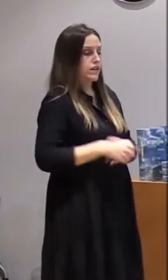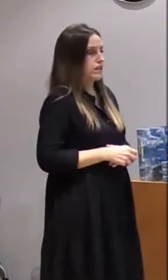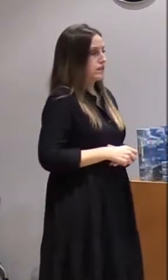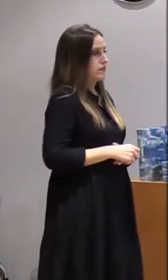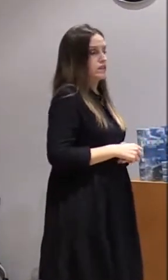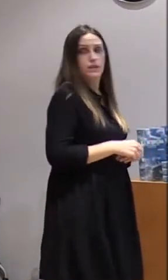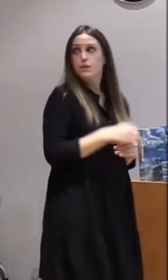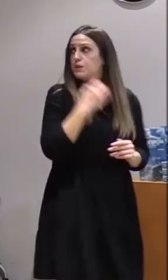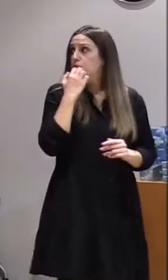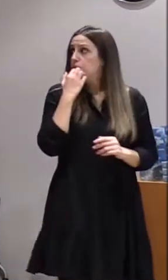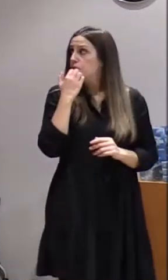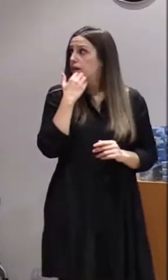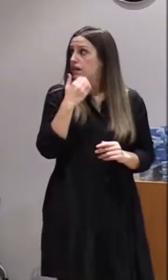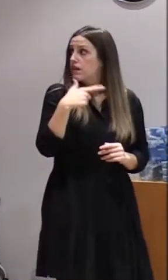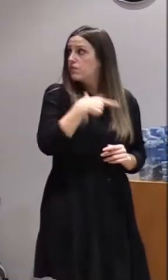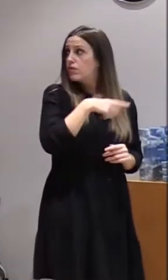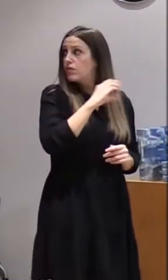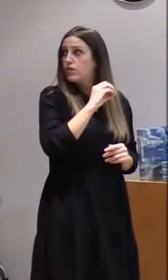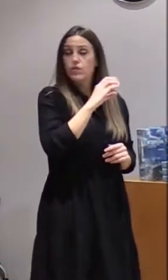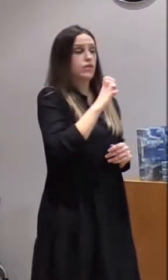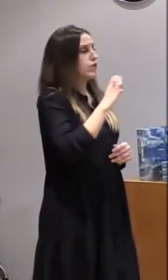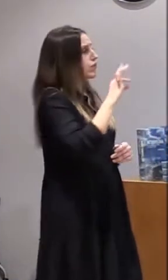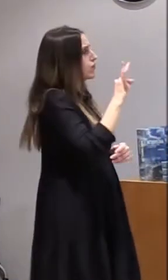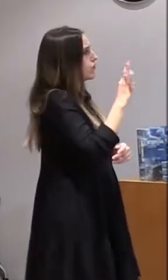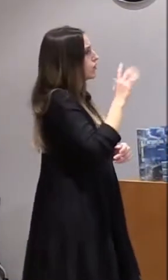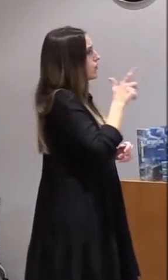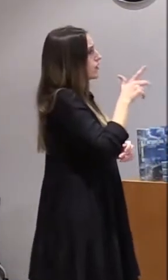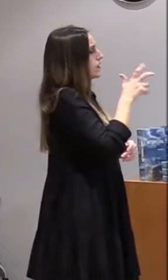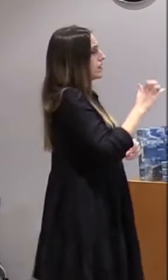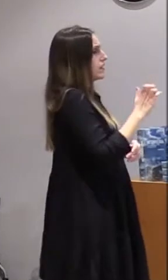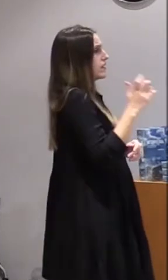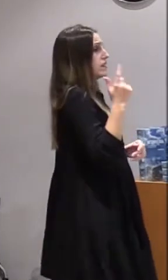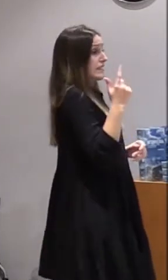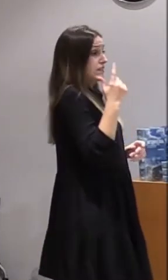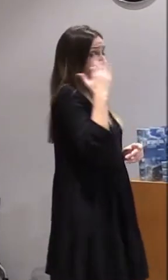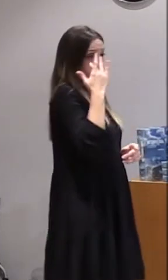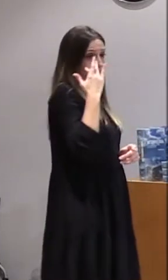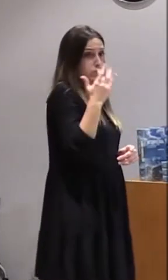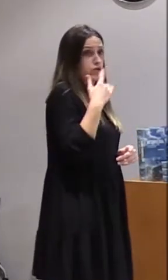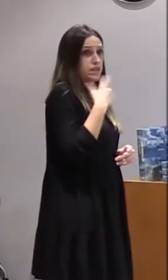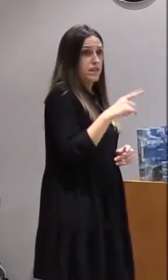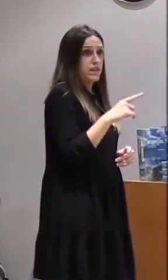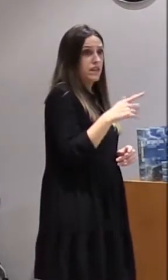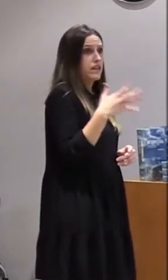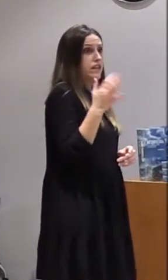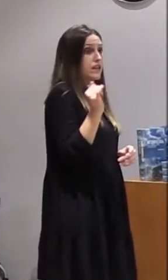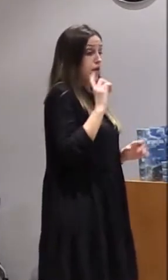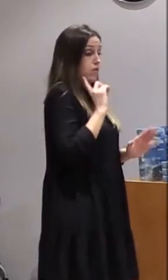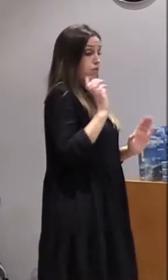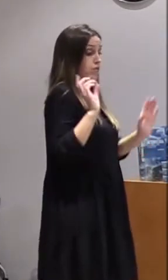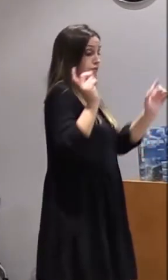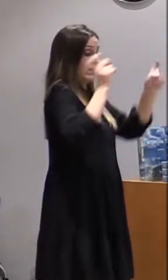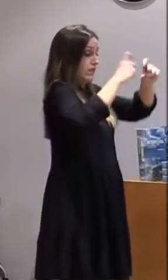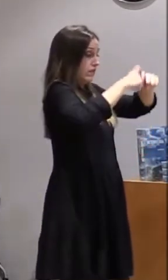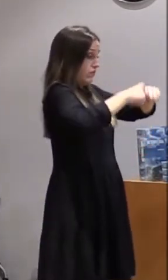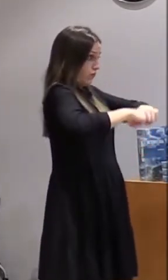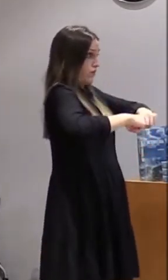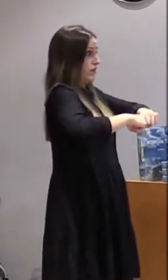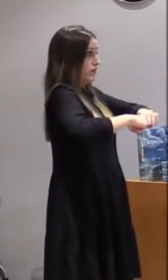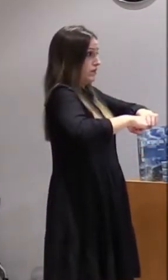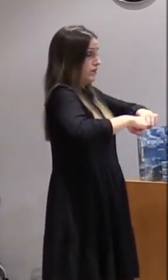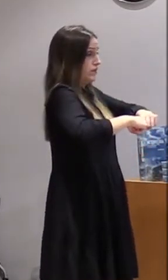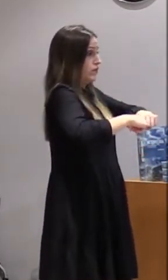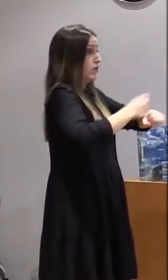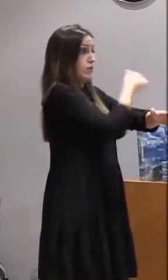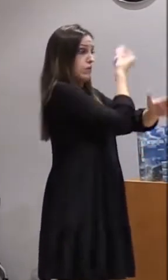ejemplo. Pues Goethe, hay de hecho hasta una leyenda que dice que llegó a tener un encuentro a través de